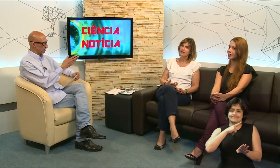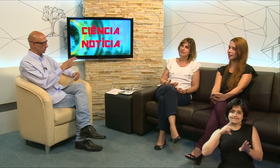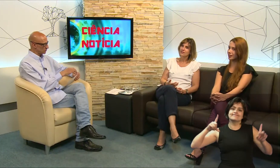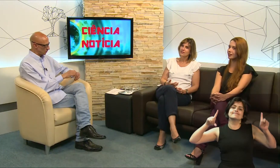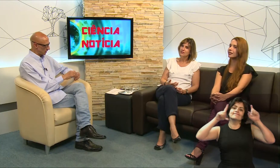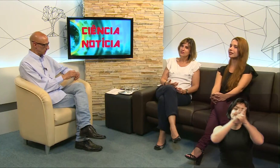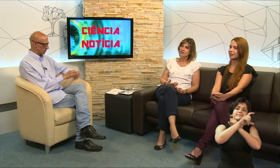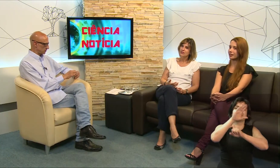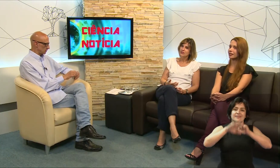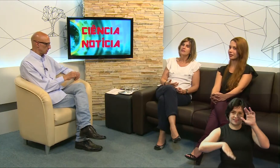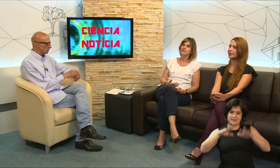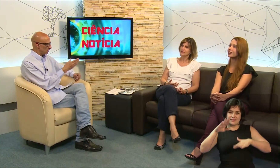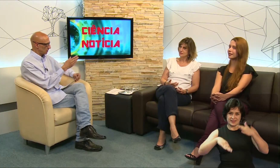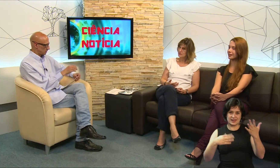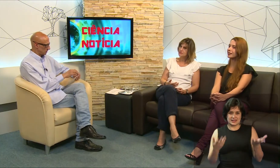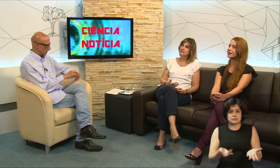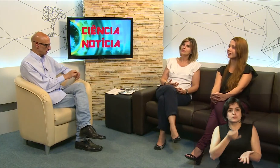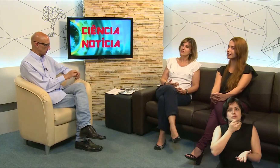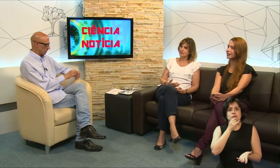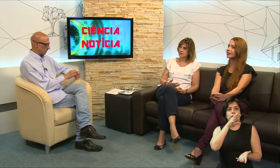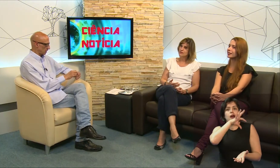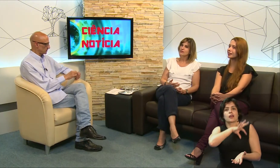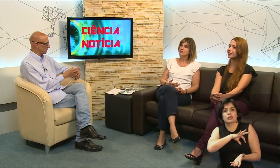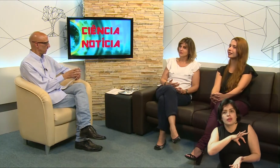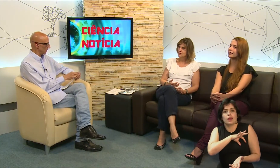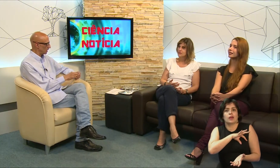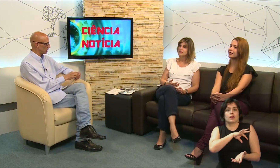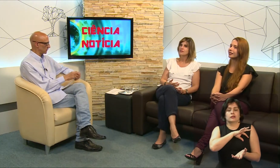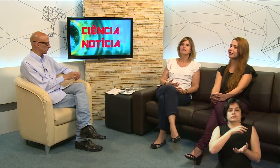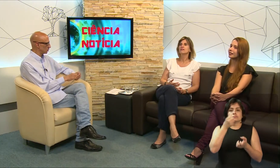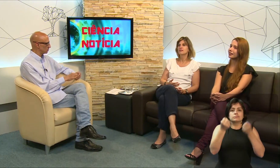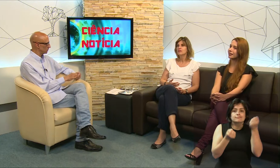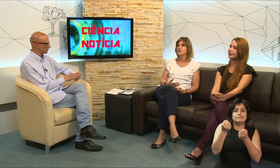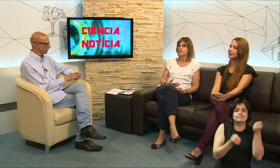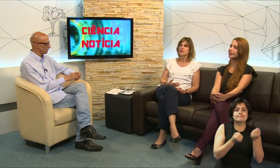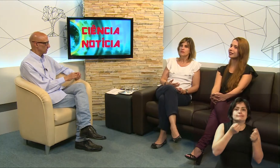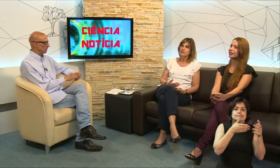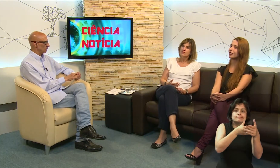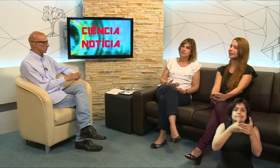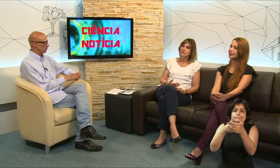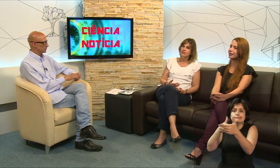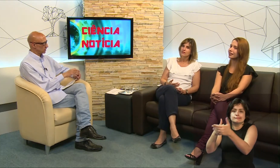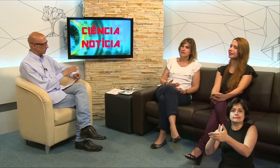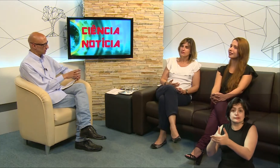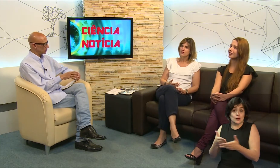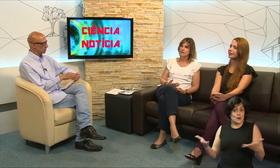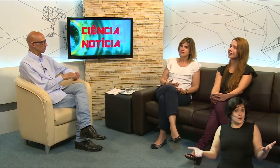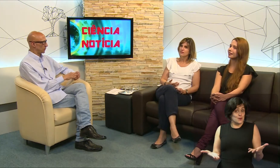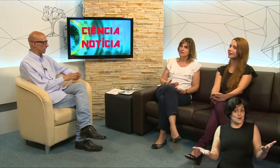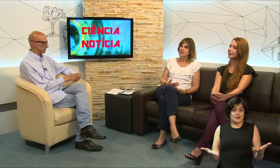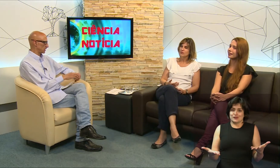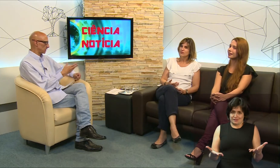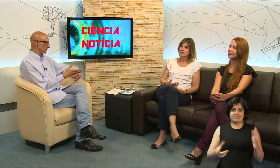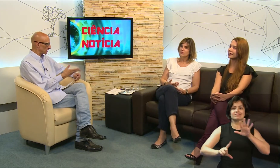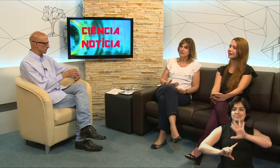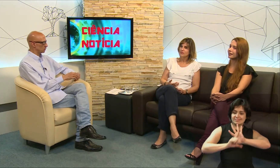mesmo para tirar a CNH, a carteira de motorista, né? Hoje a lei ampara, quer dizer, a lei dá essa